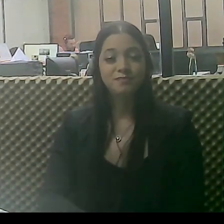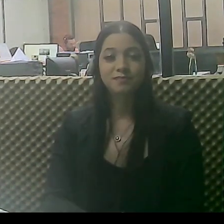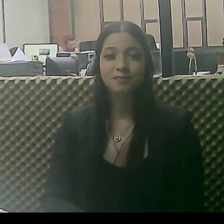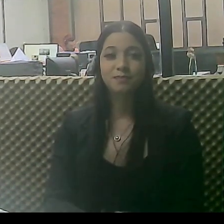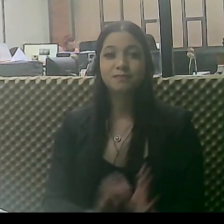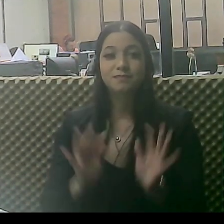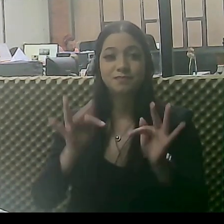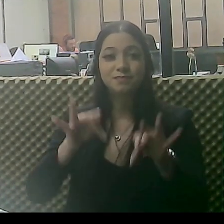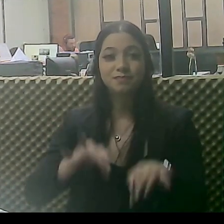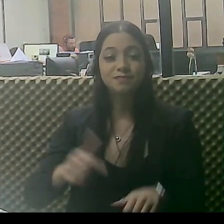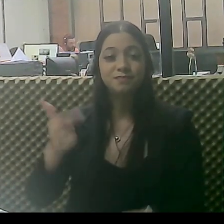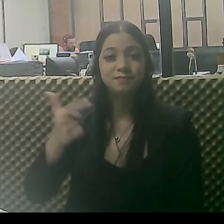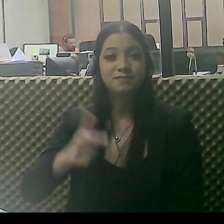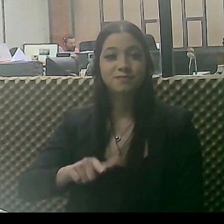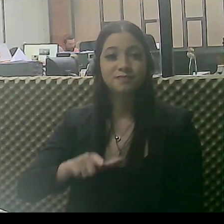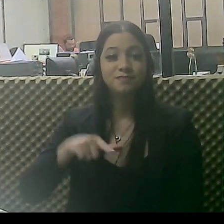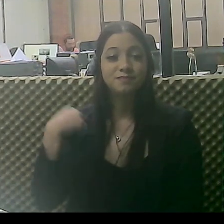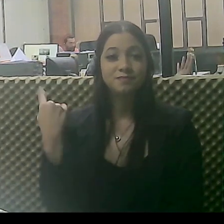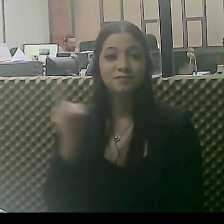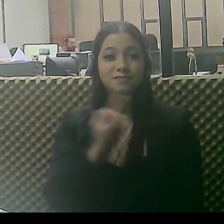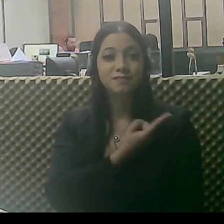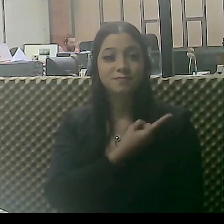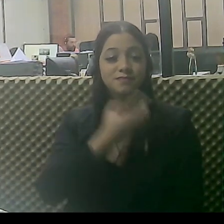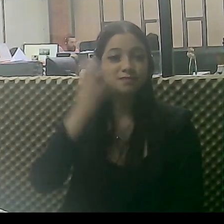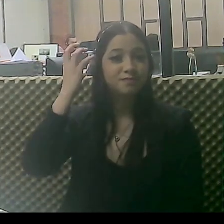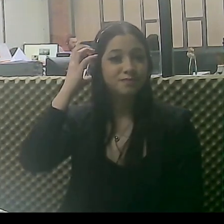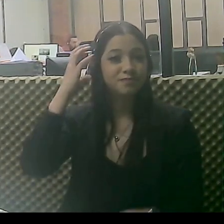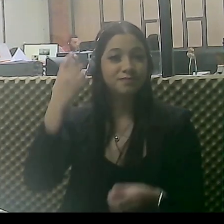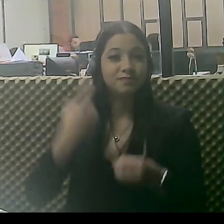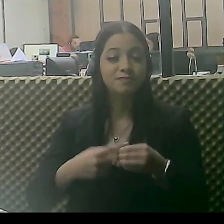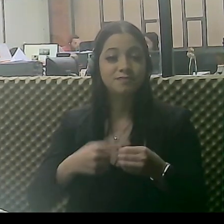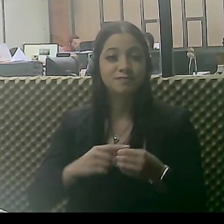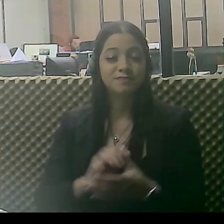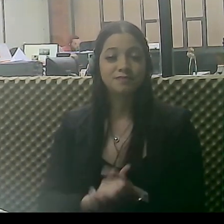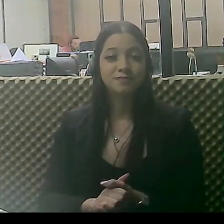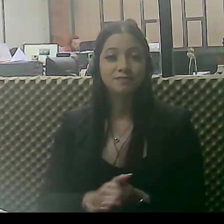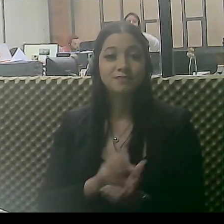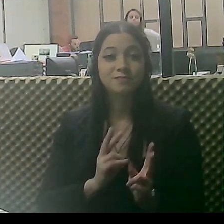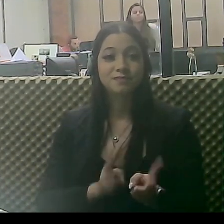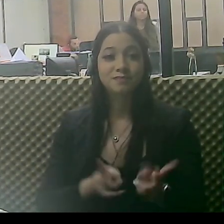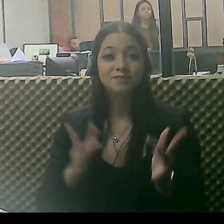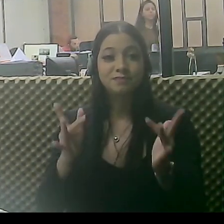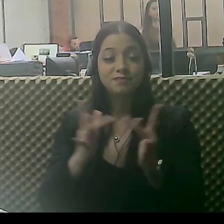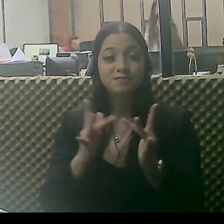próxima. Fica por aqui mais uma edição do programa da Rádio Nossa Cidade.